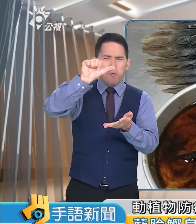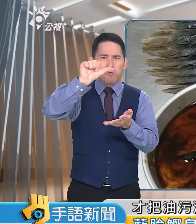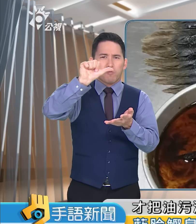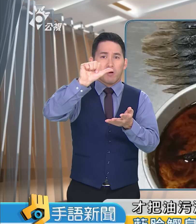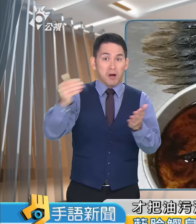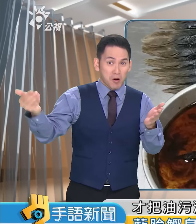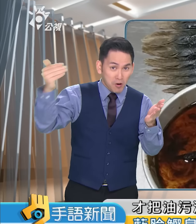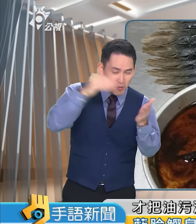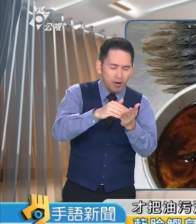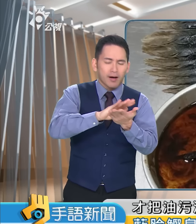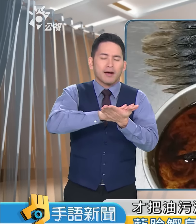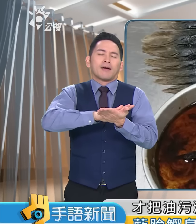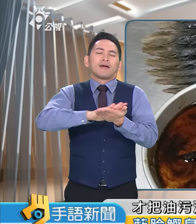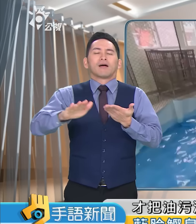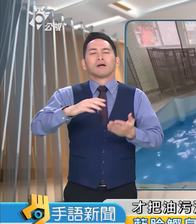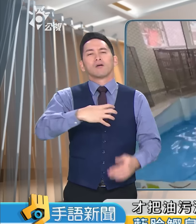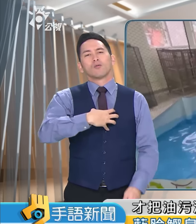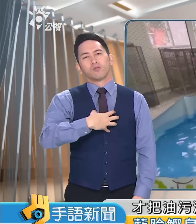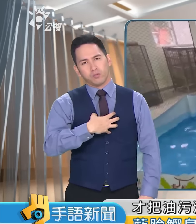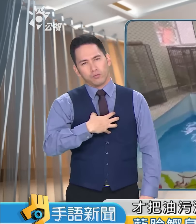将油污给清除。